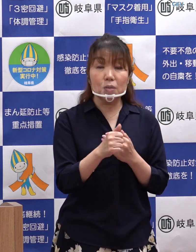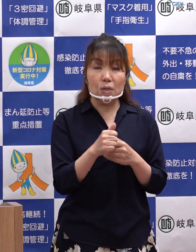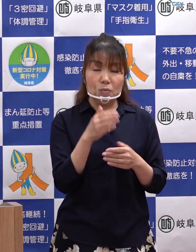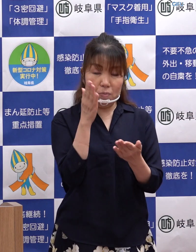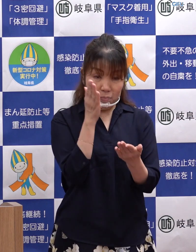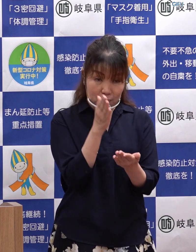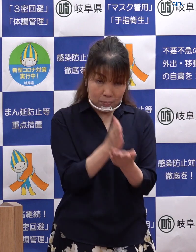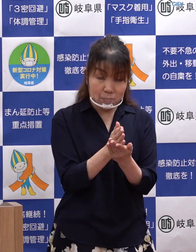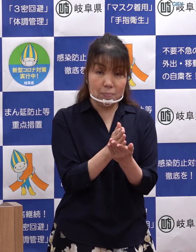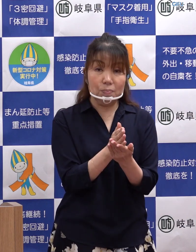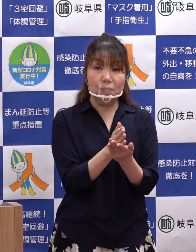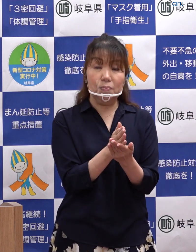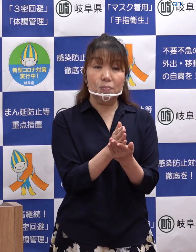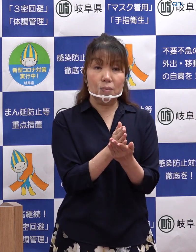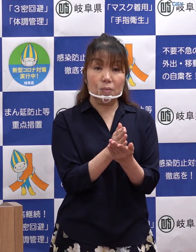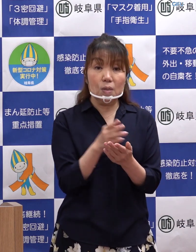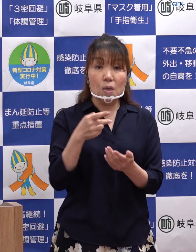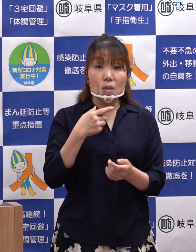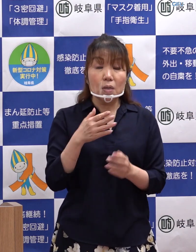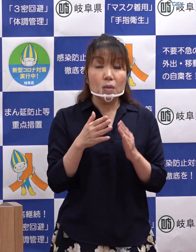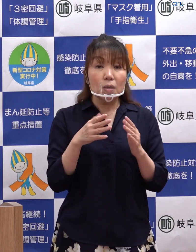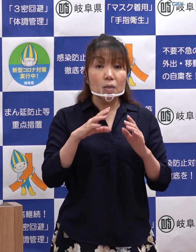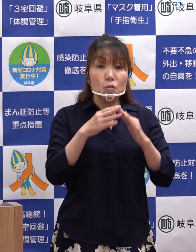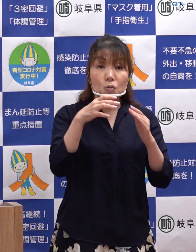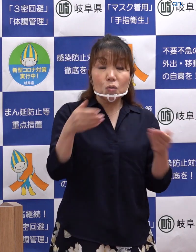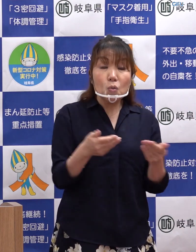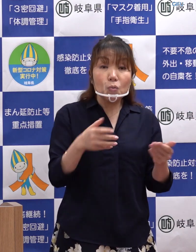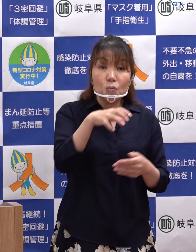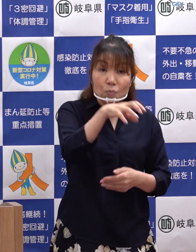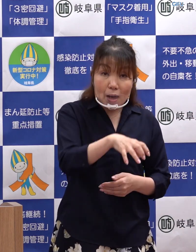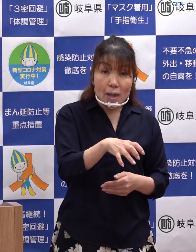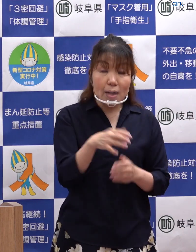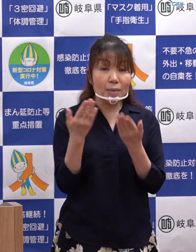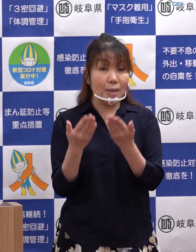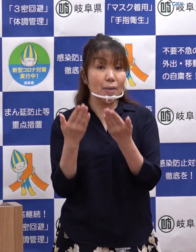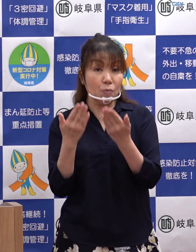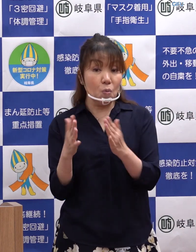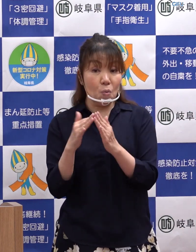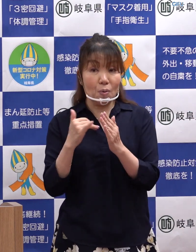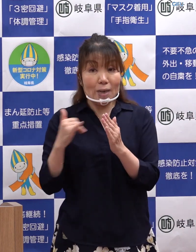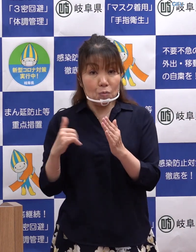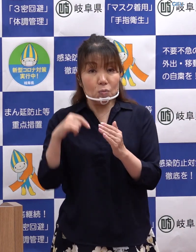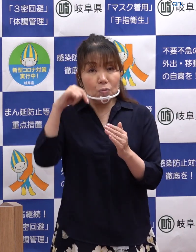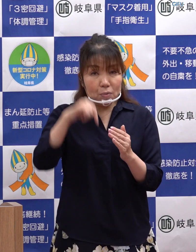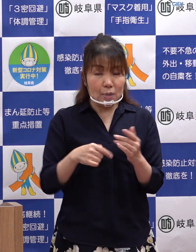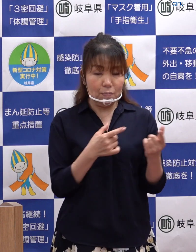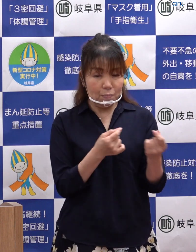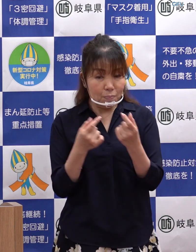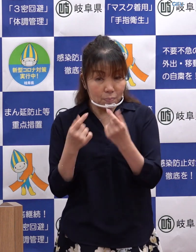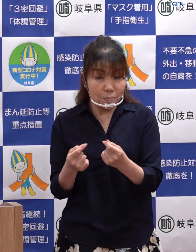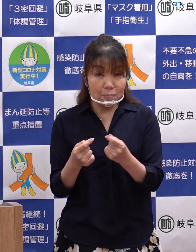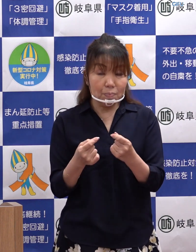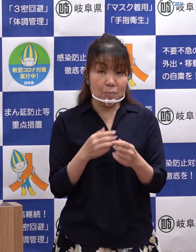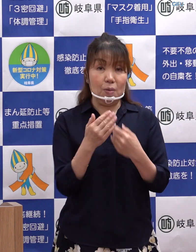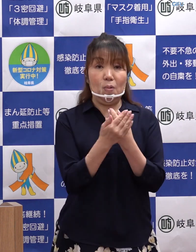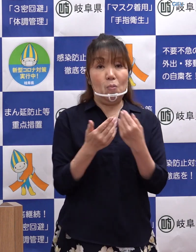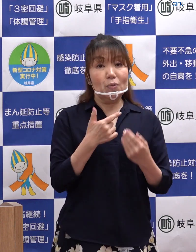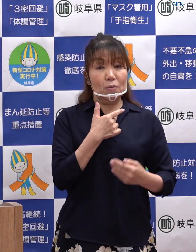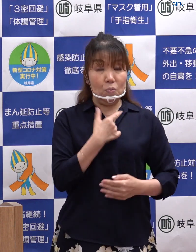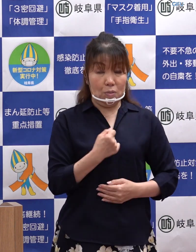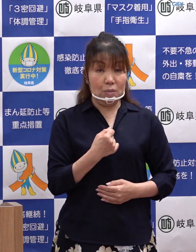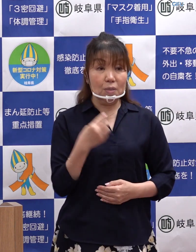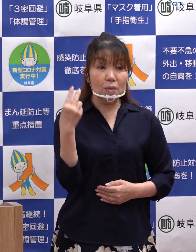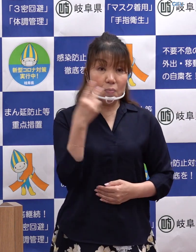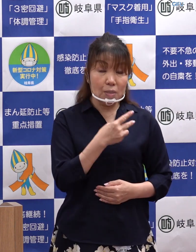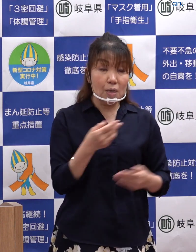ップするということで、職場、学校、家族の間で、徹底をしていただくと。で、またその